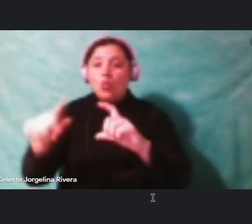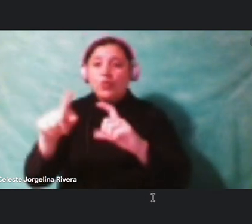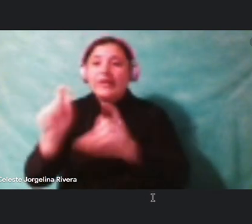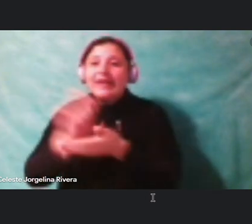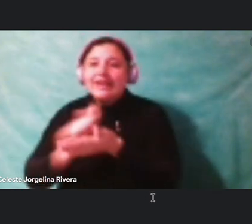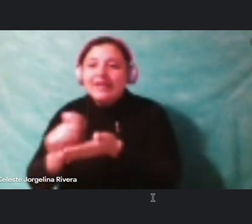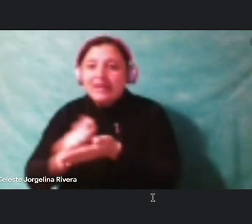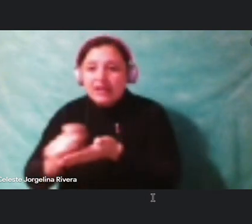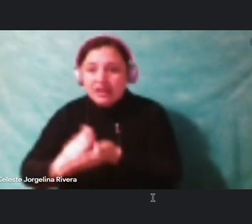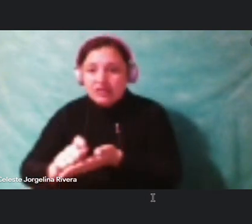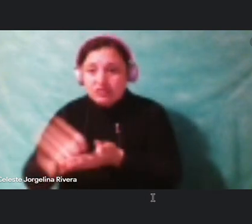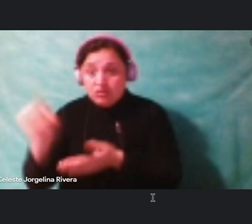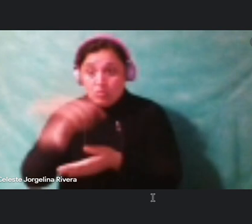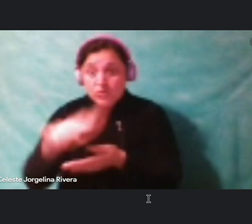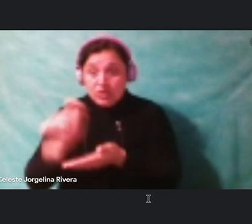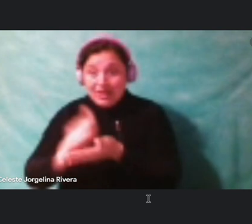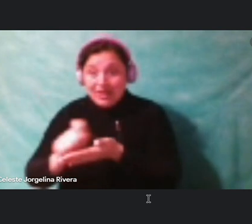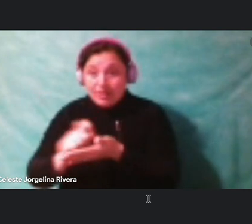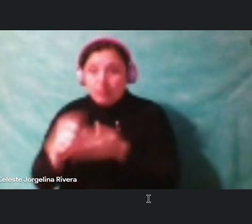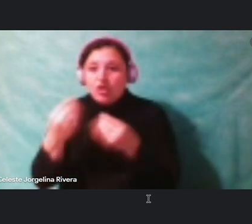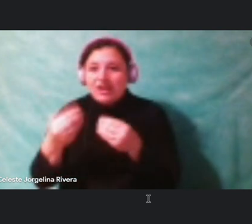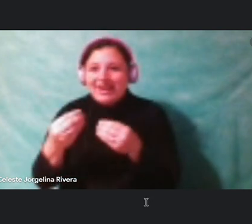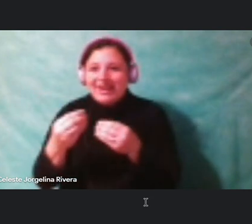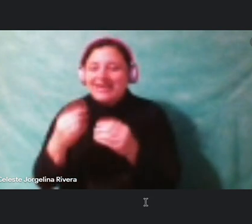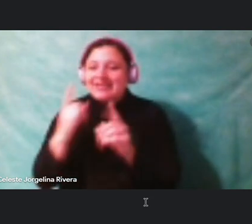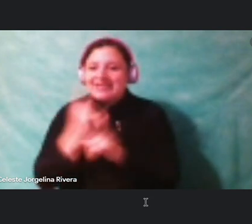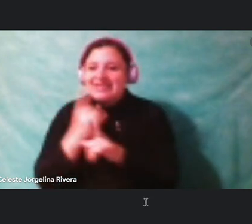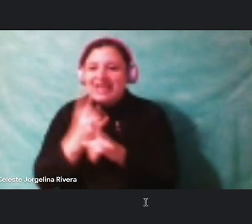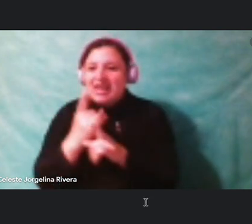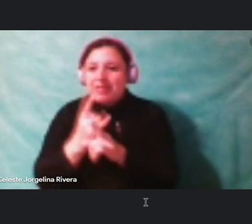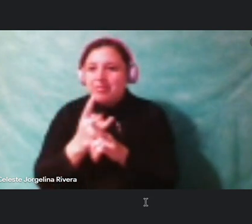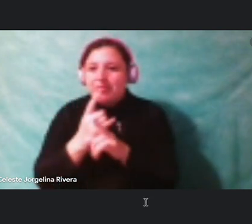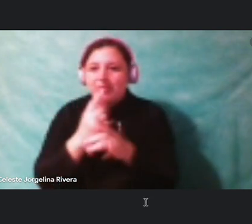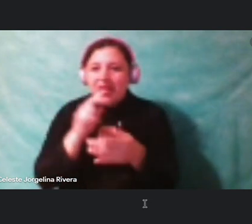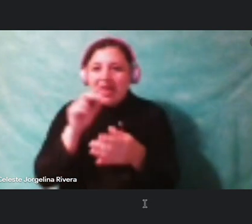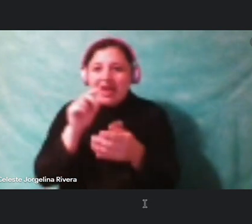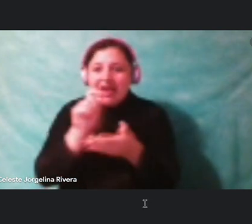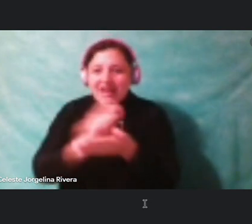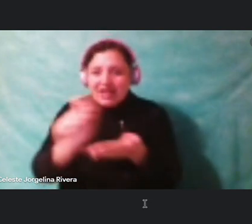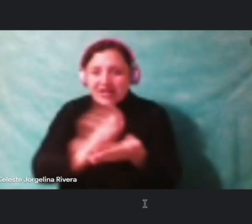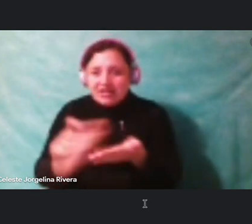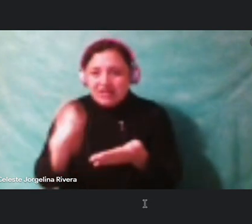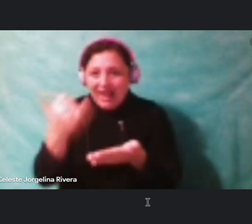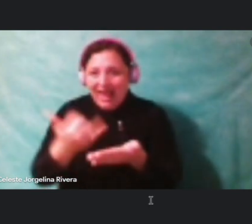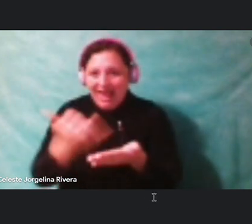mucha frecuencia, es el verbo focalizar, enfocarse, centrarse.